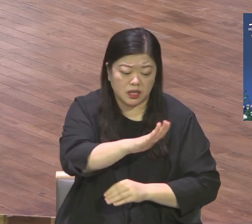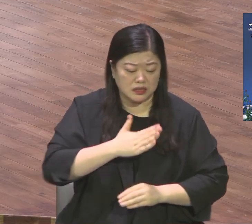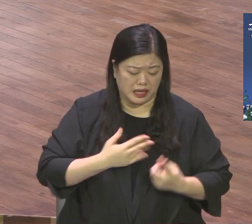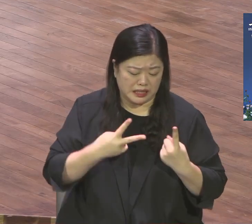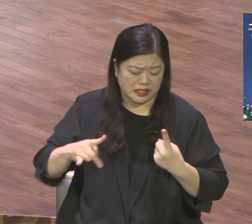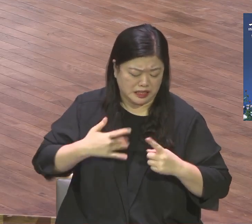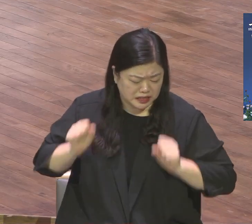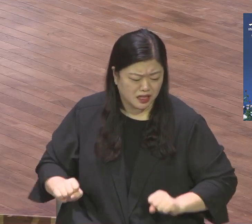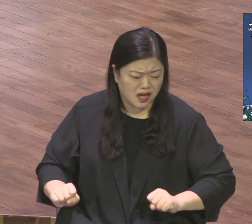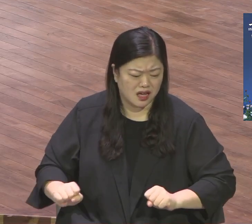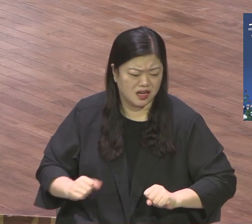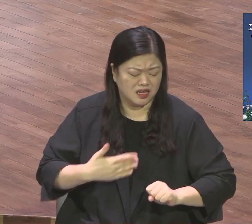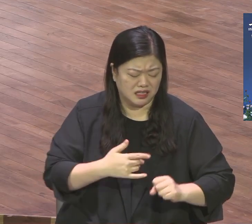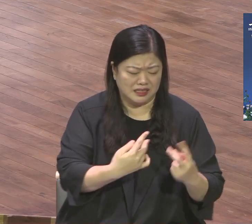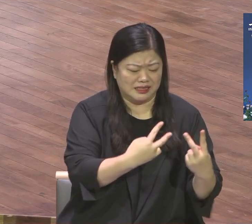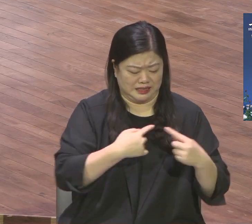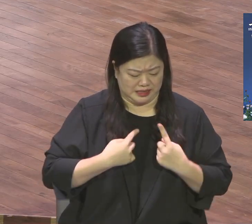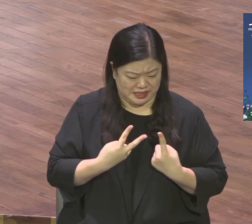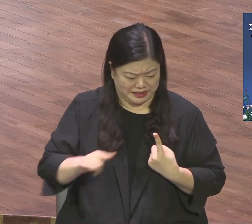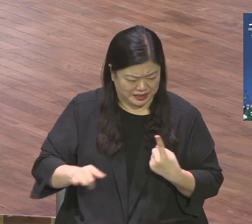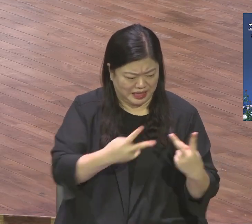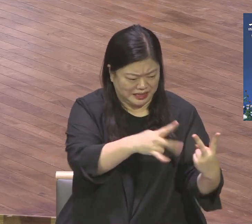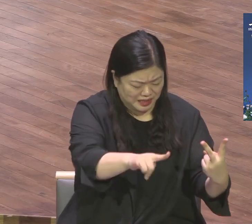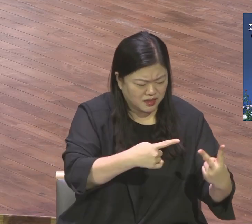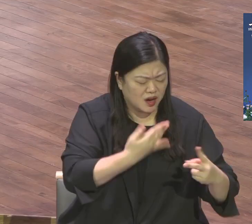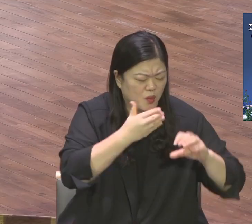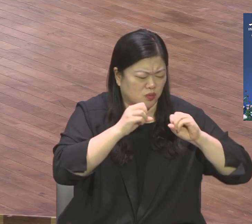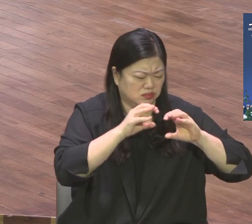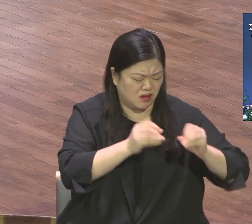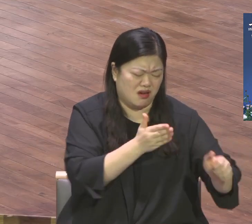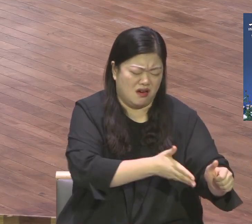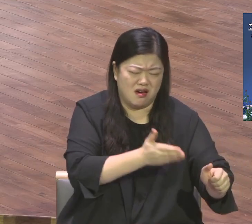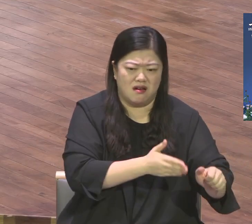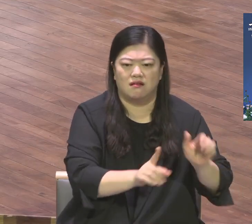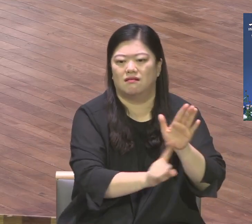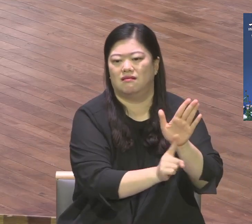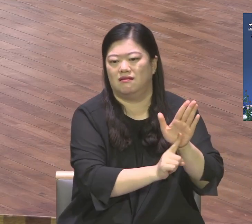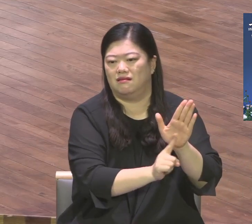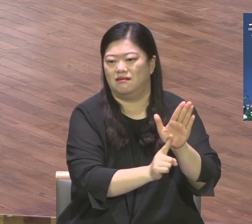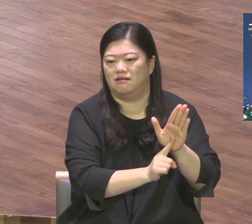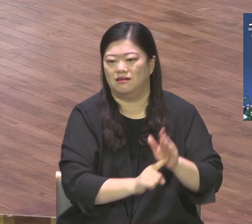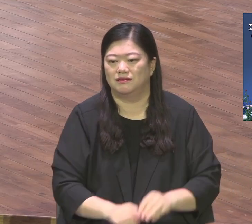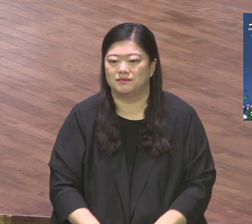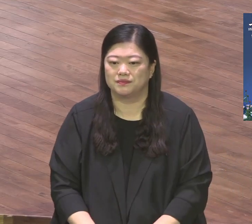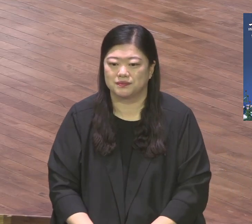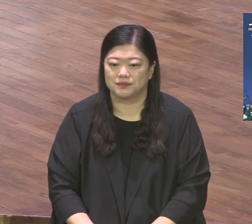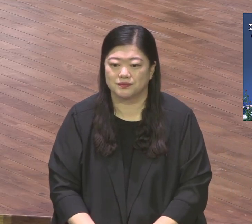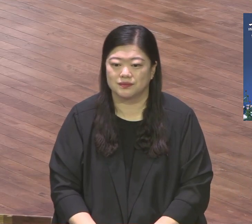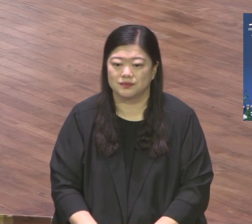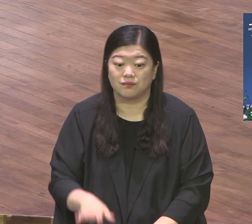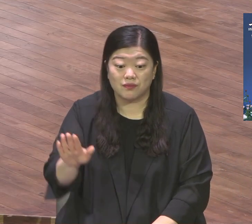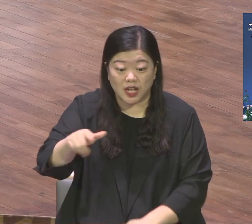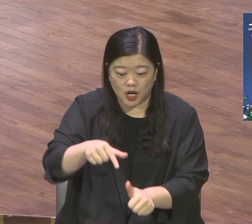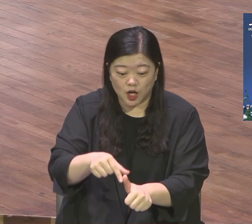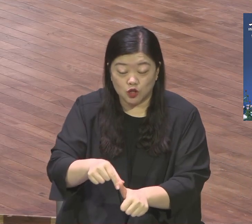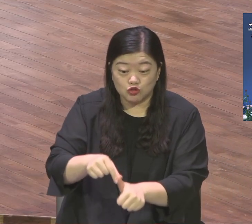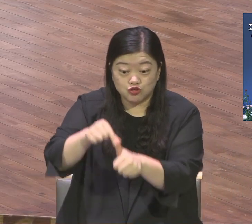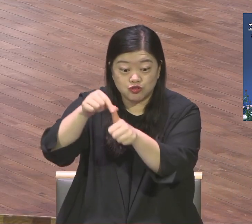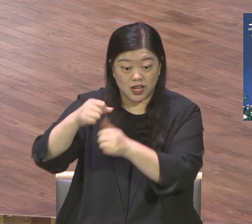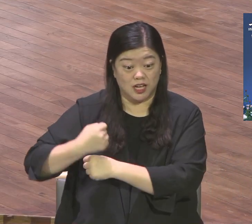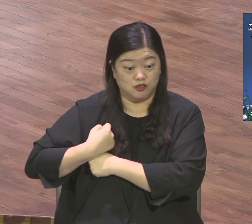제가 구세군 장기자 윌리엄 부스의 말한 Are you still burning을 좋아하는 이유가